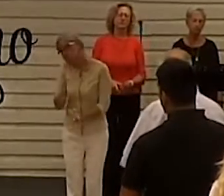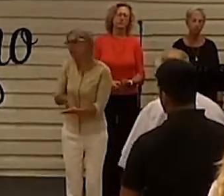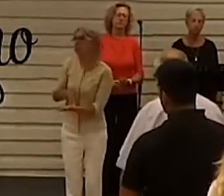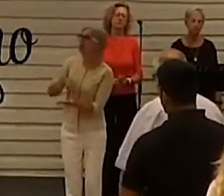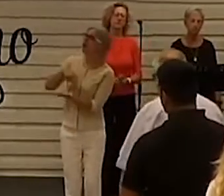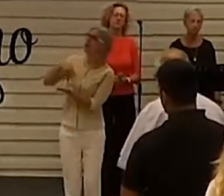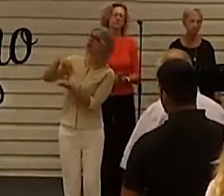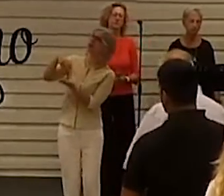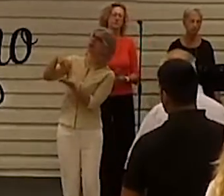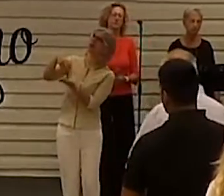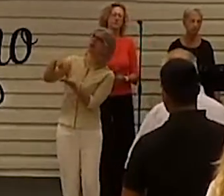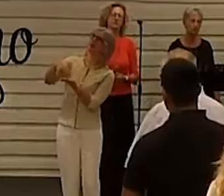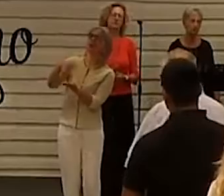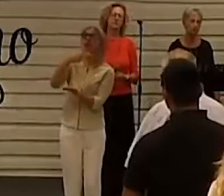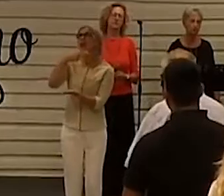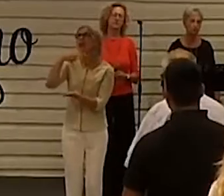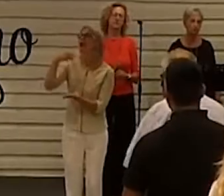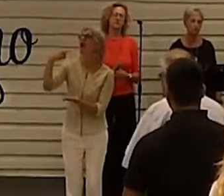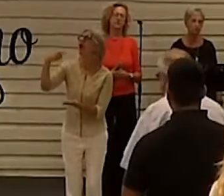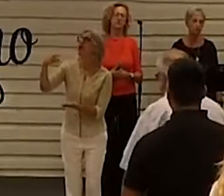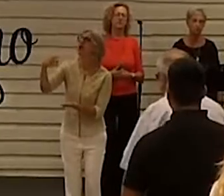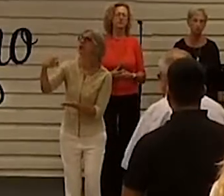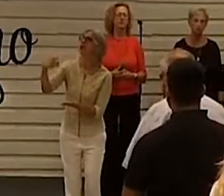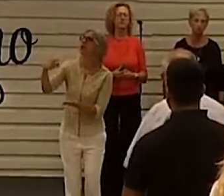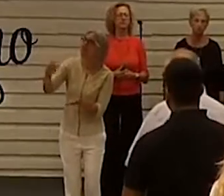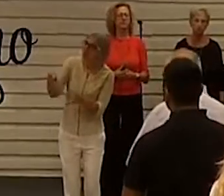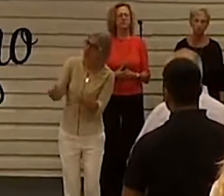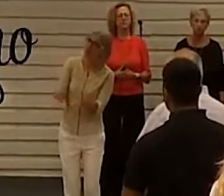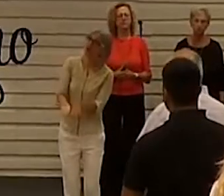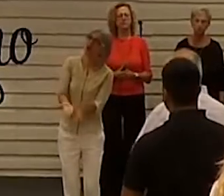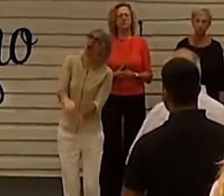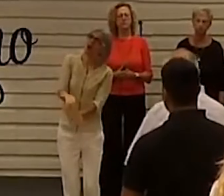il tuo nome invocherò,